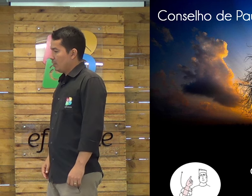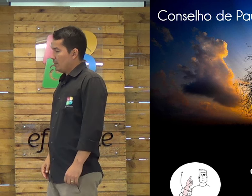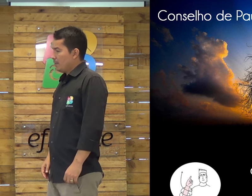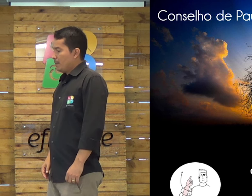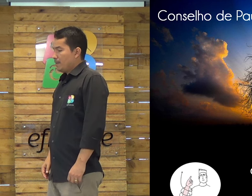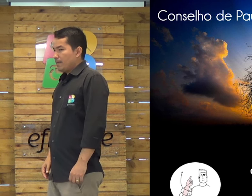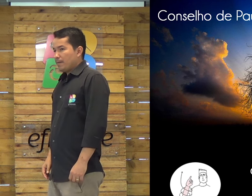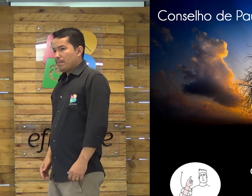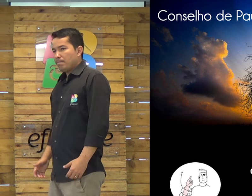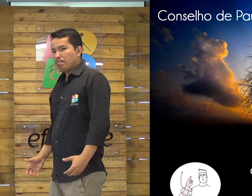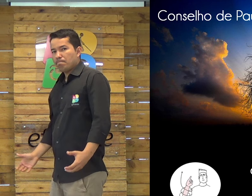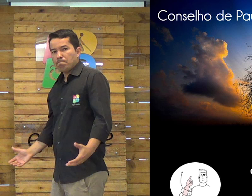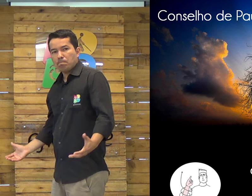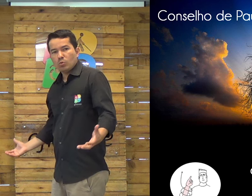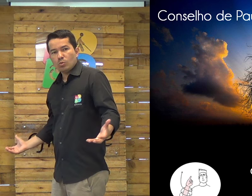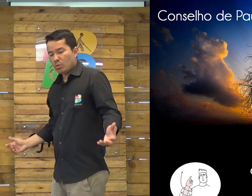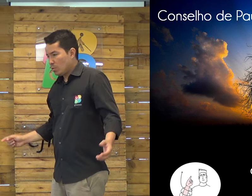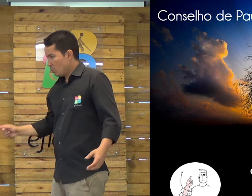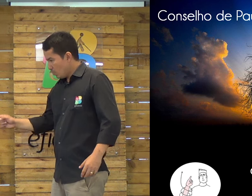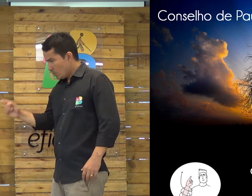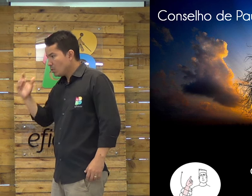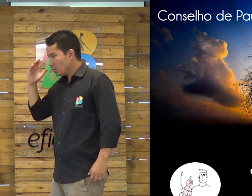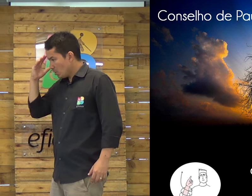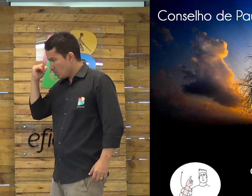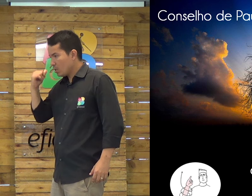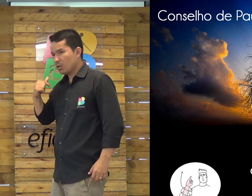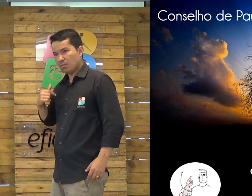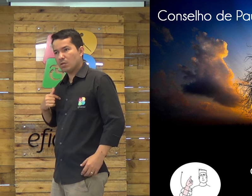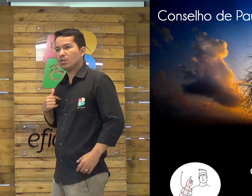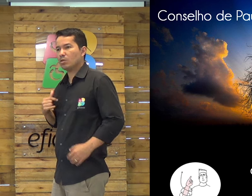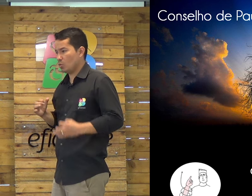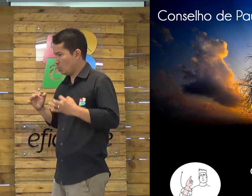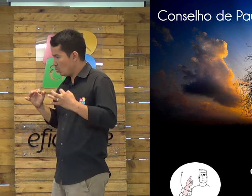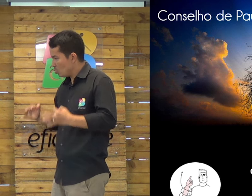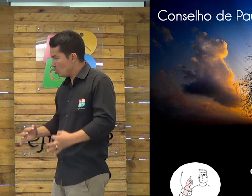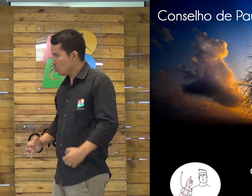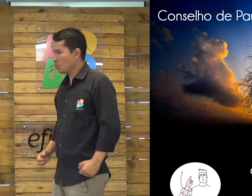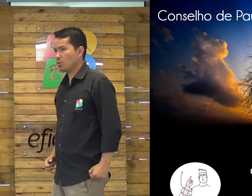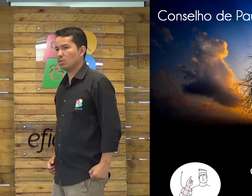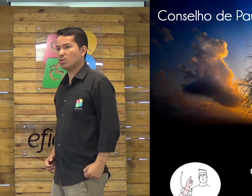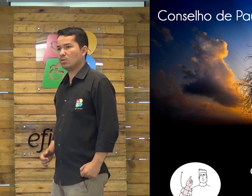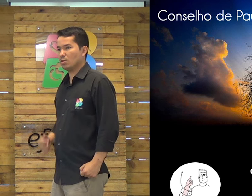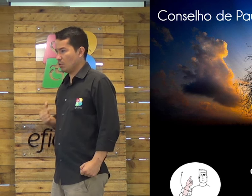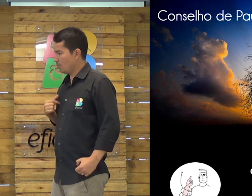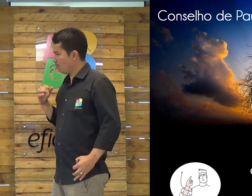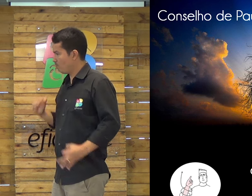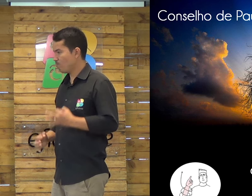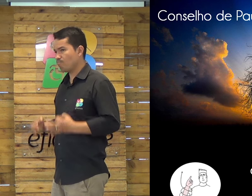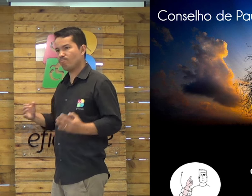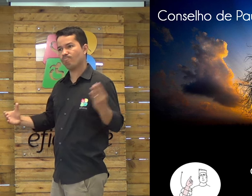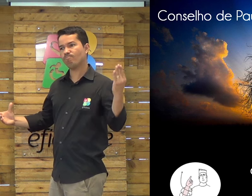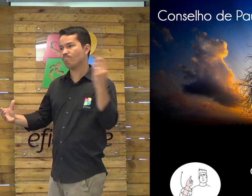Aí o patrão deu uma olhada. Poxa, mas você sabe que